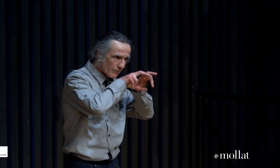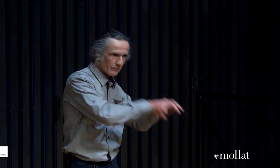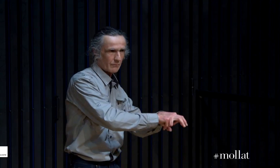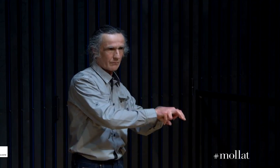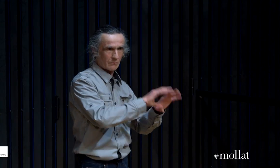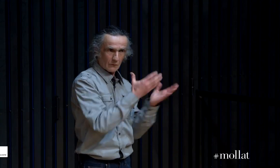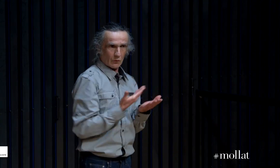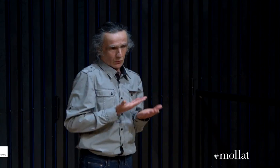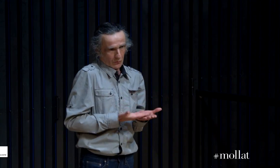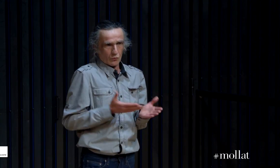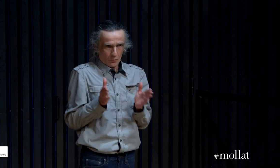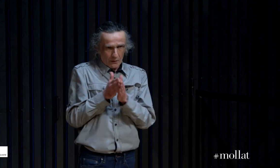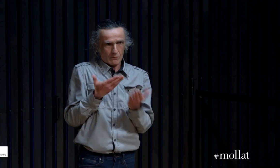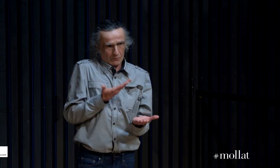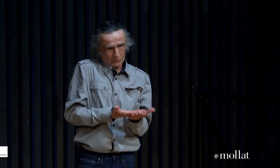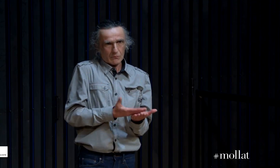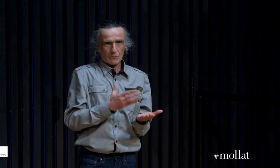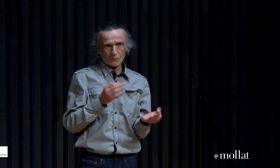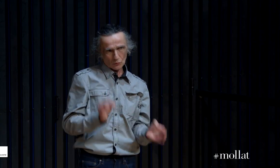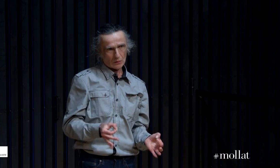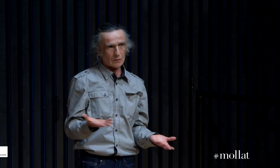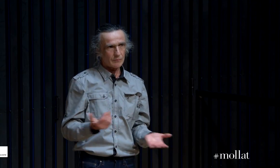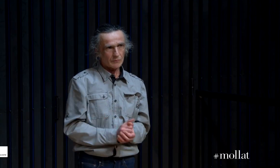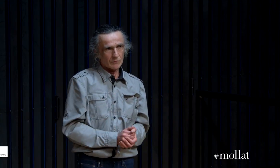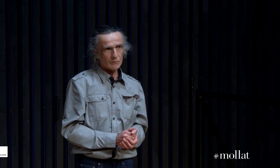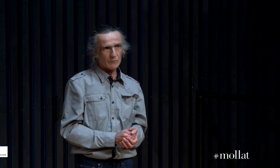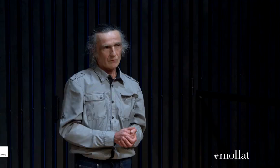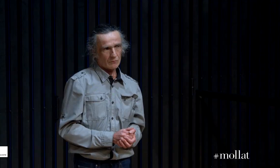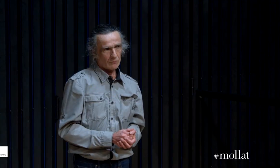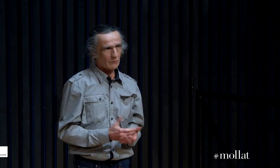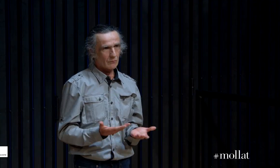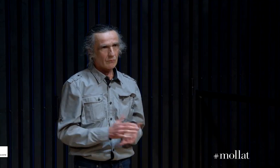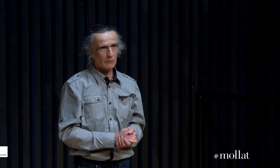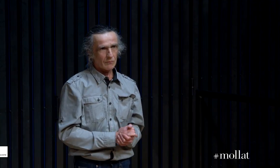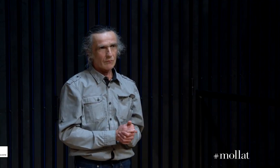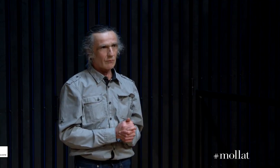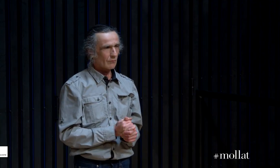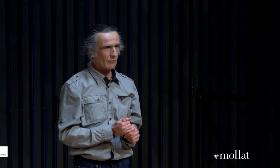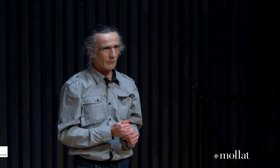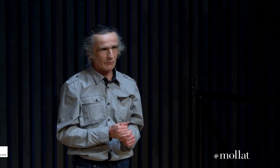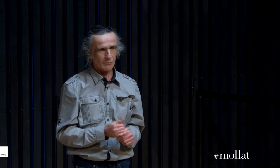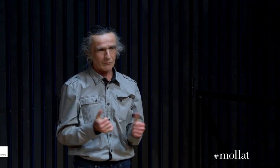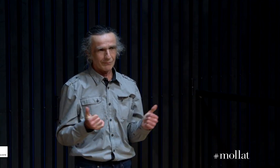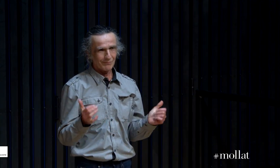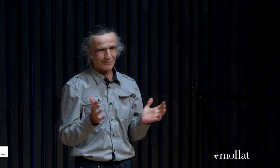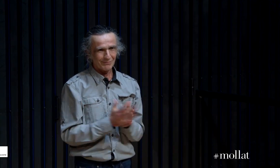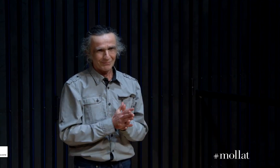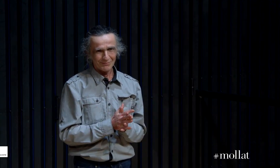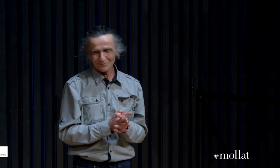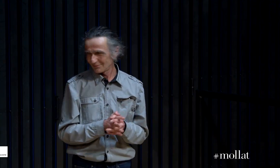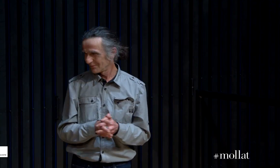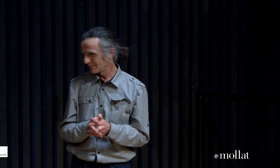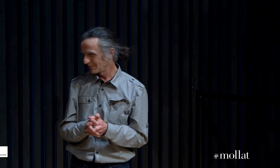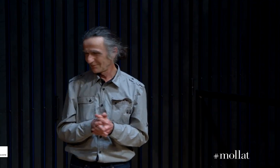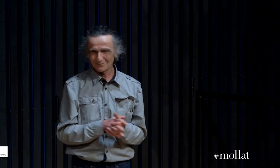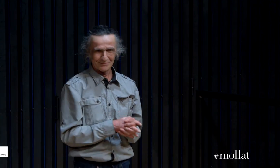conscience. C'est aussi pour ça qu'on interpelle à ce point-là les pouvoirs publics. Il faut que la société et les entendants puissent voir ce que l'on vit et ce que l'on a